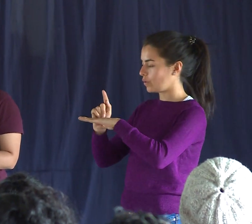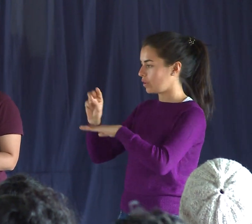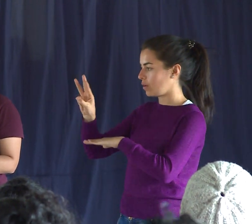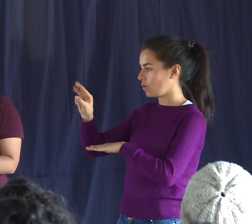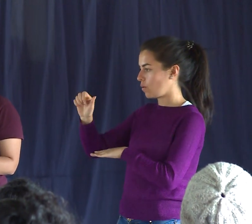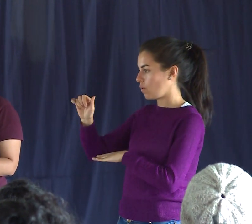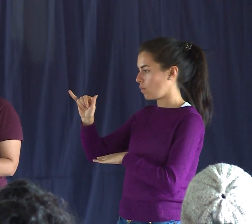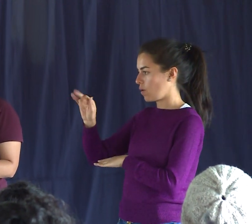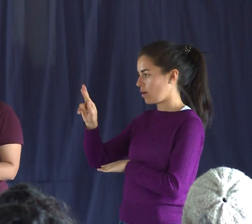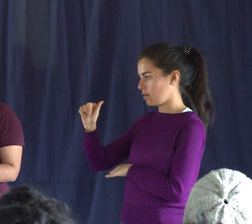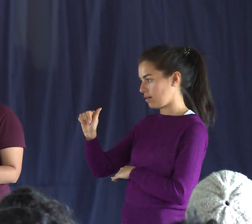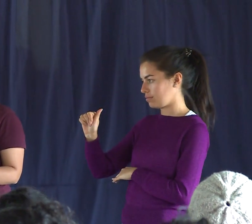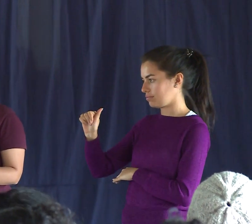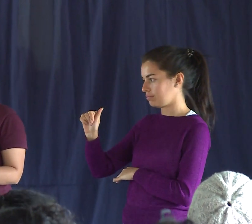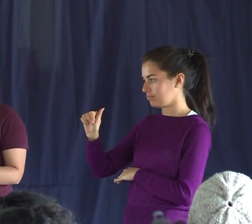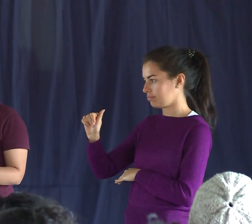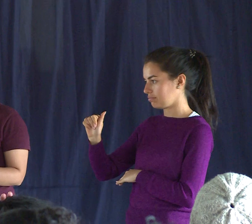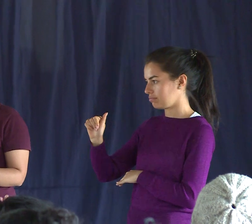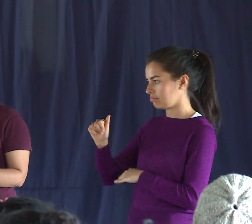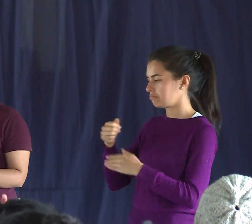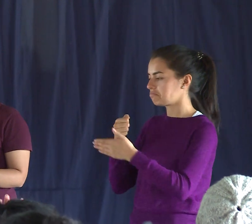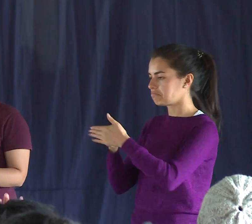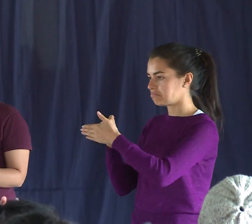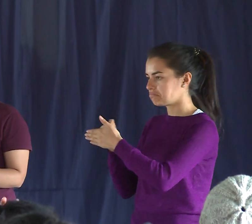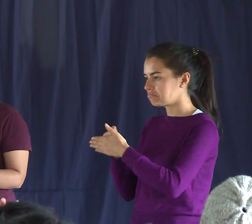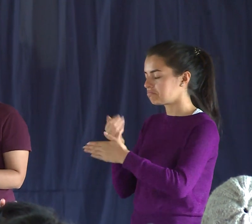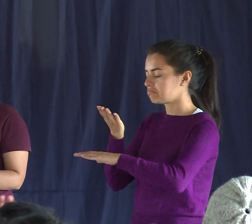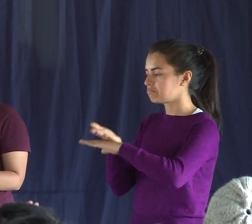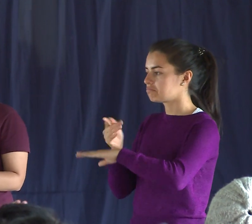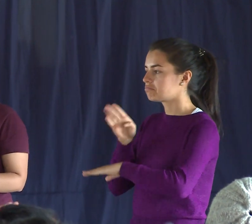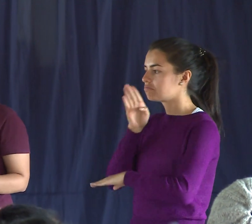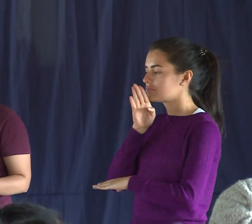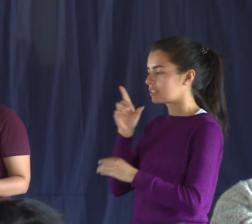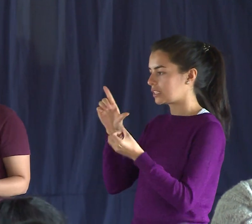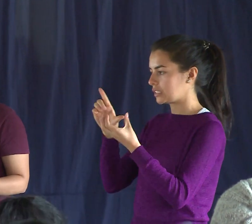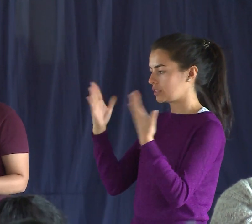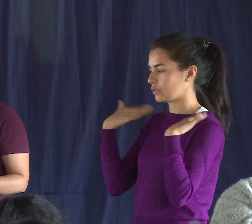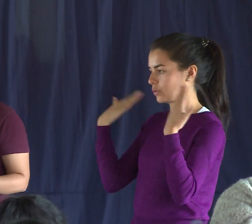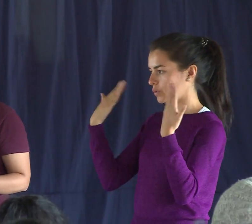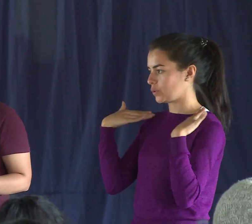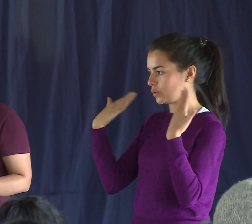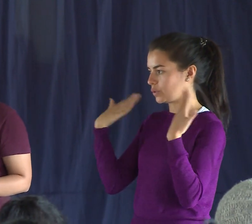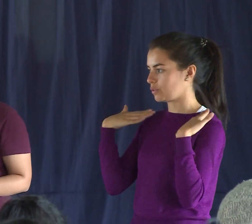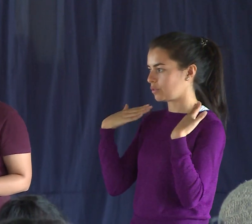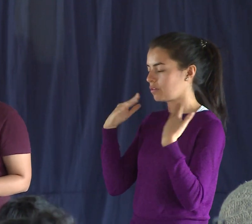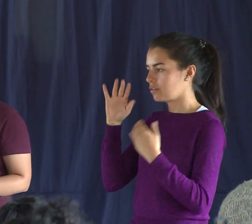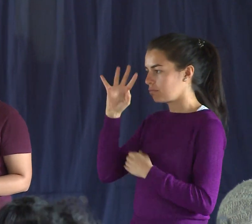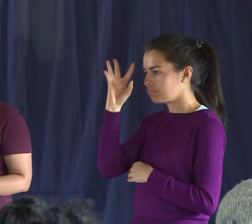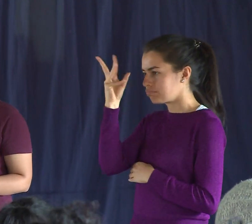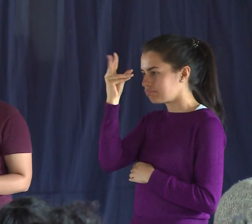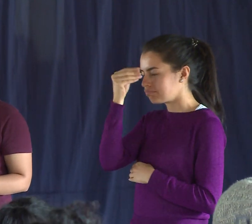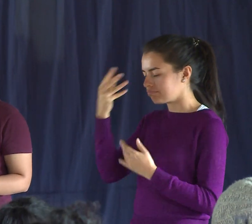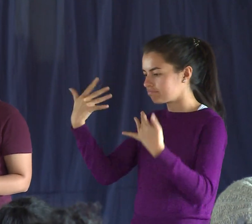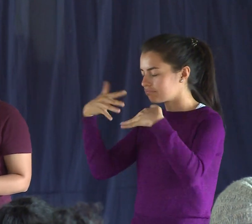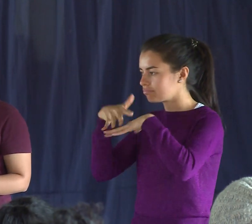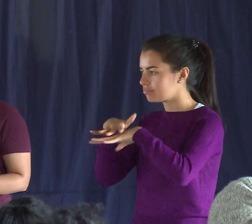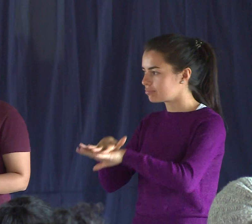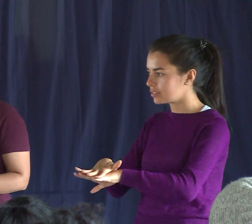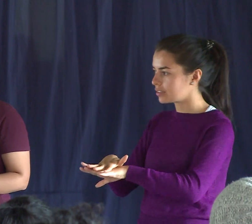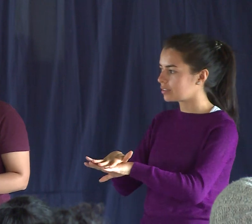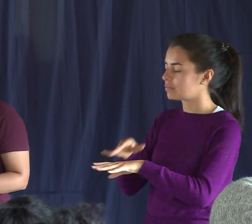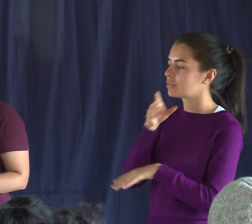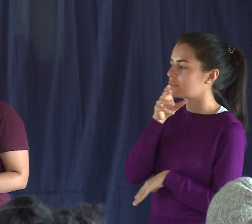que adelanta la Facultad de Educación Física en la sede de Valmaría y que brinda un espacio para el encuentro de disciplinas en torno a la vejez,